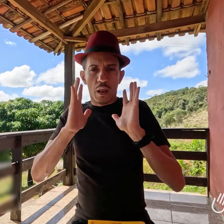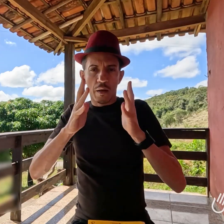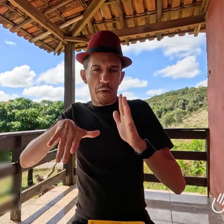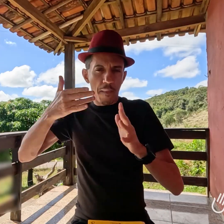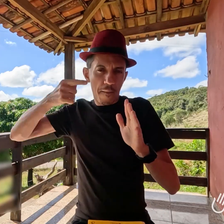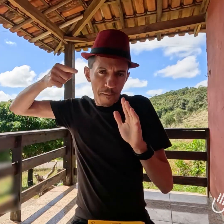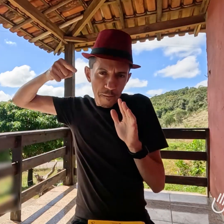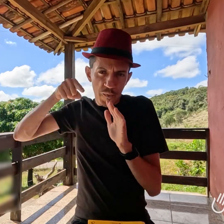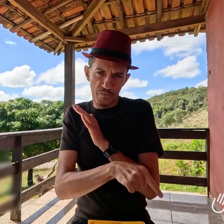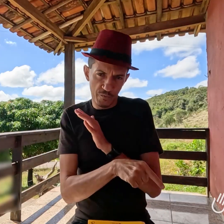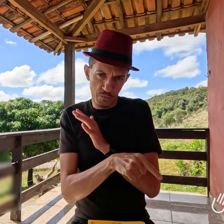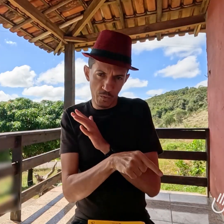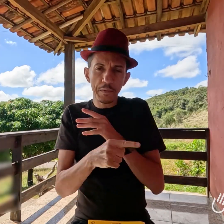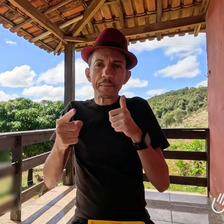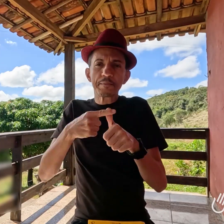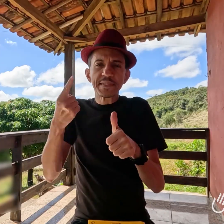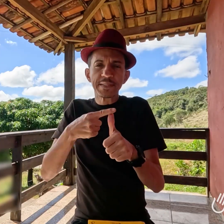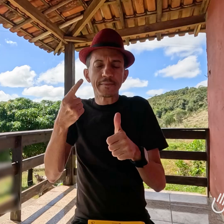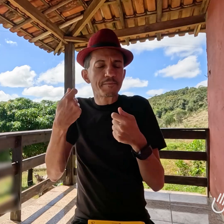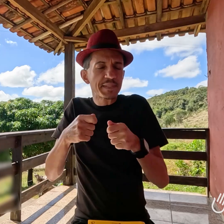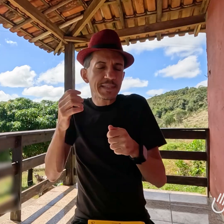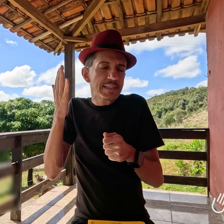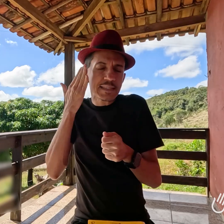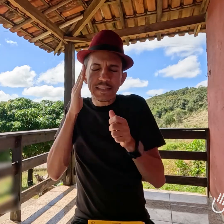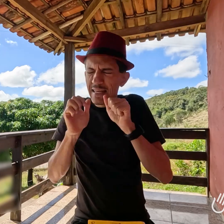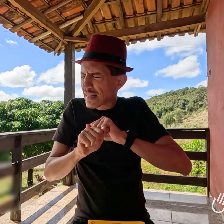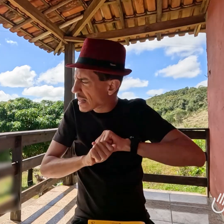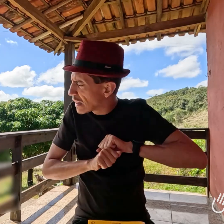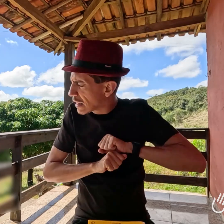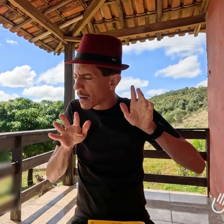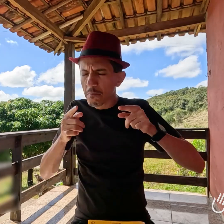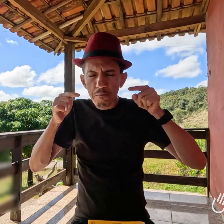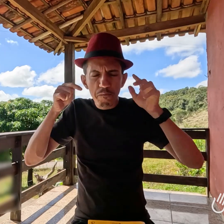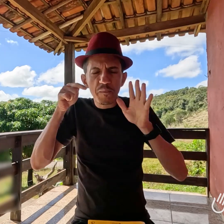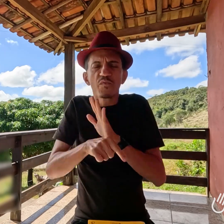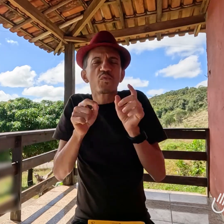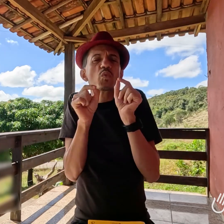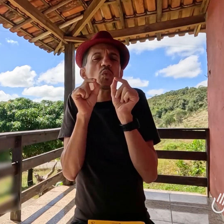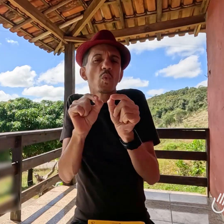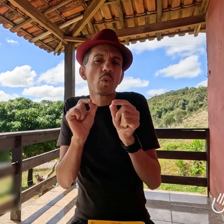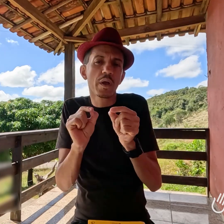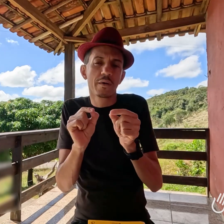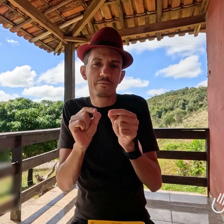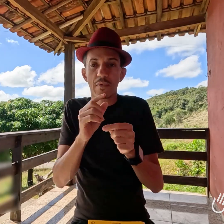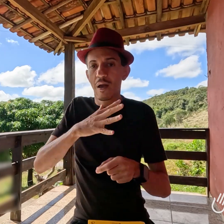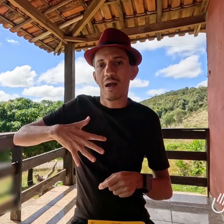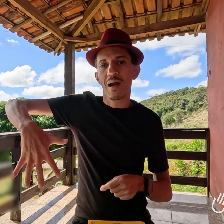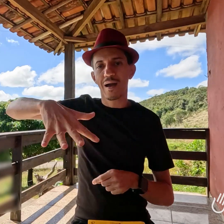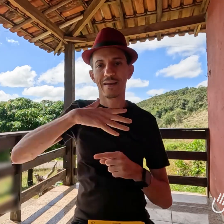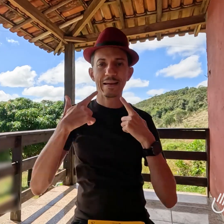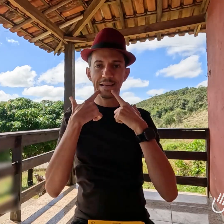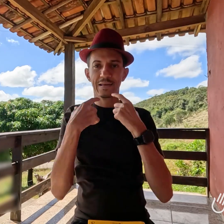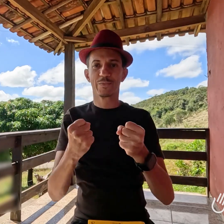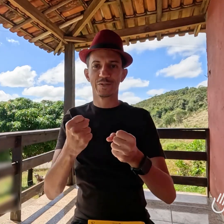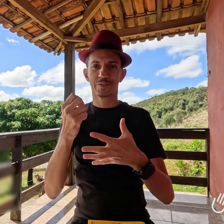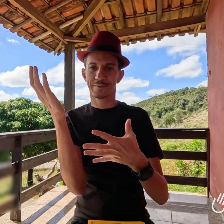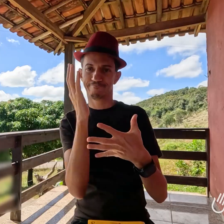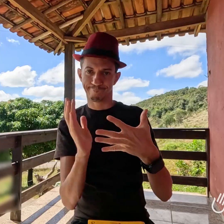encaixar no seu caso também, de como que você pode se aprofundar na Libras. Primeira coisa que você tem que ter em mente é,